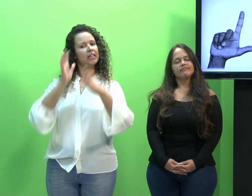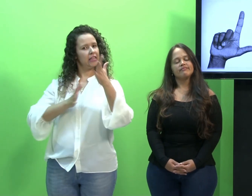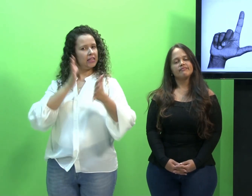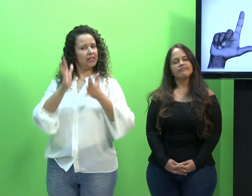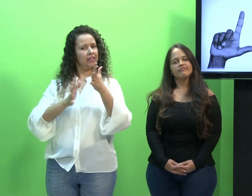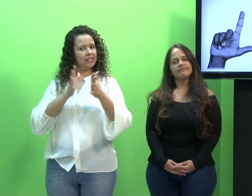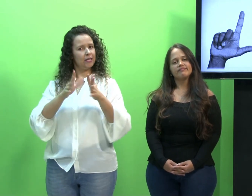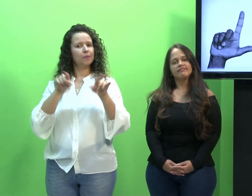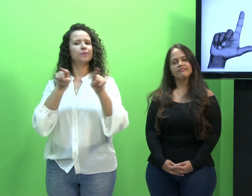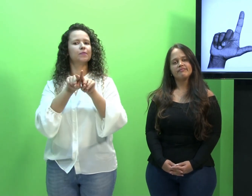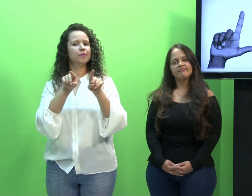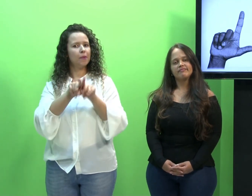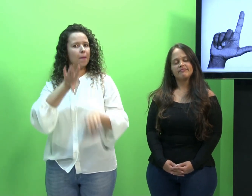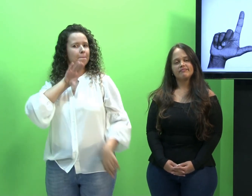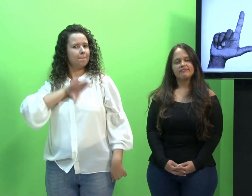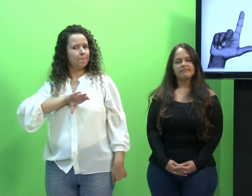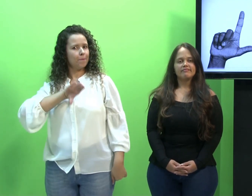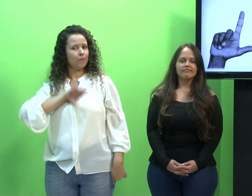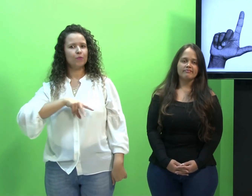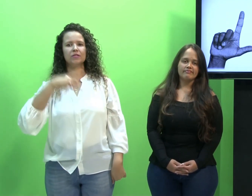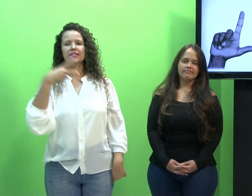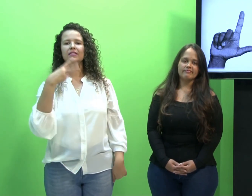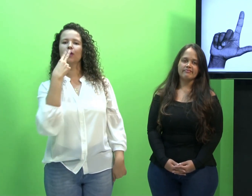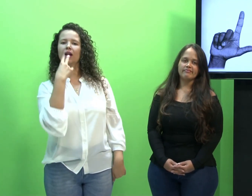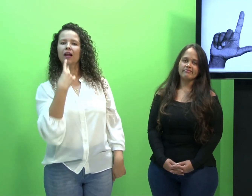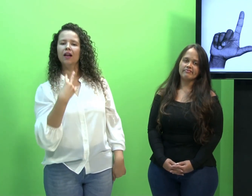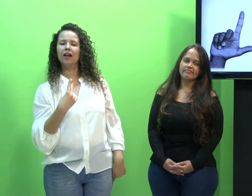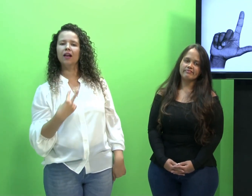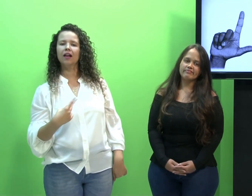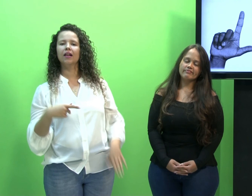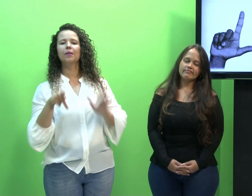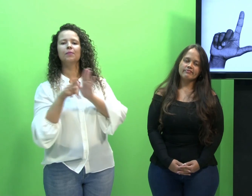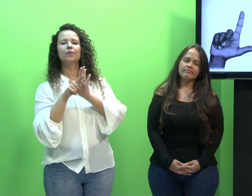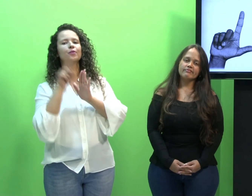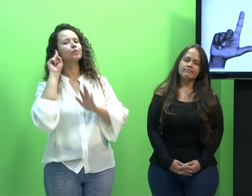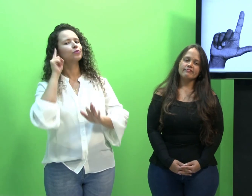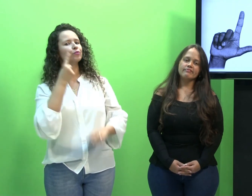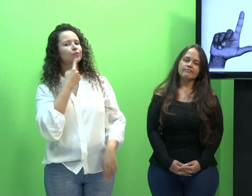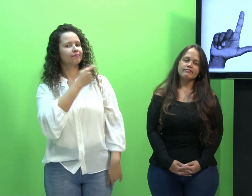da língua portuguesa como segunda língua para alunos surdos.